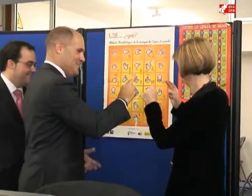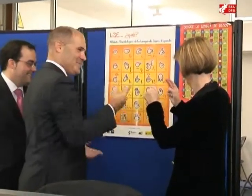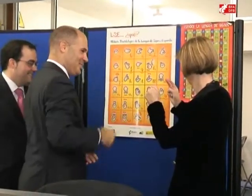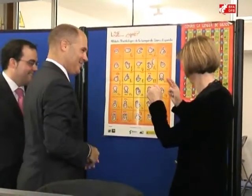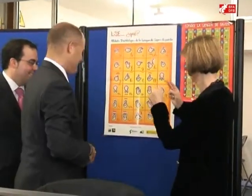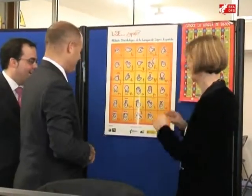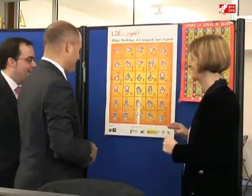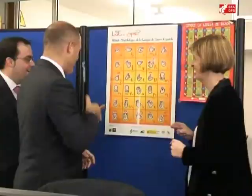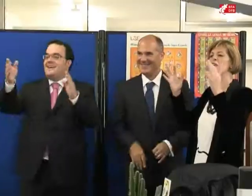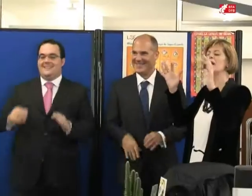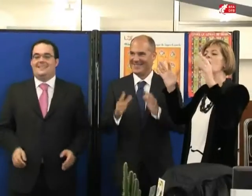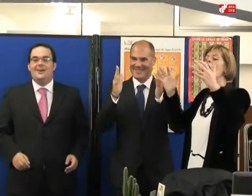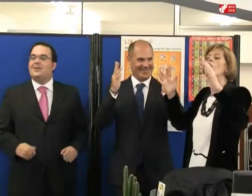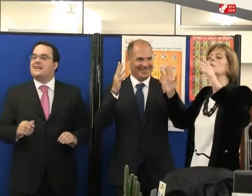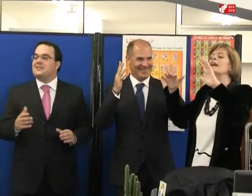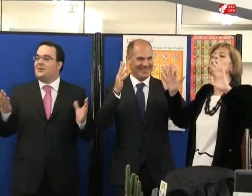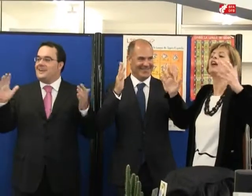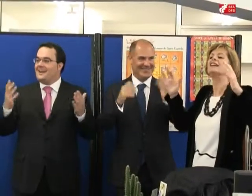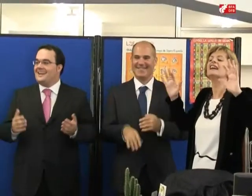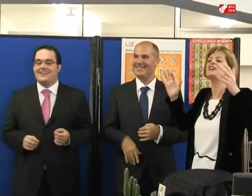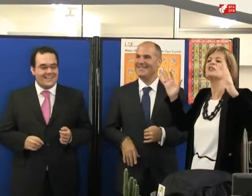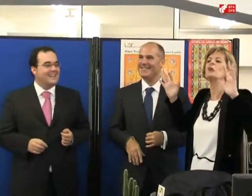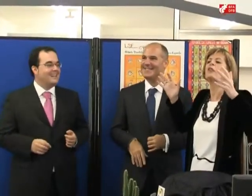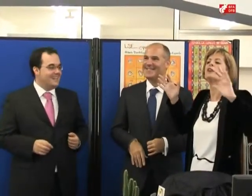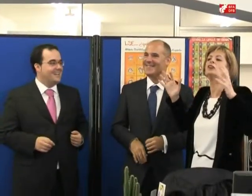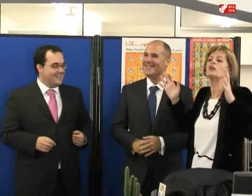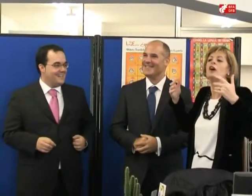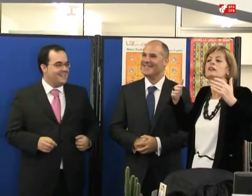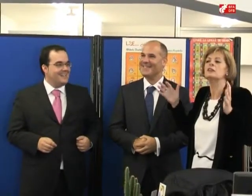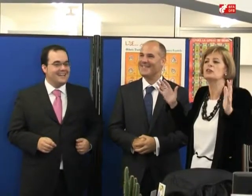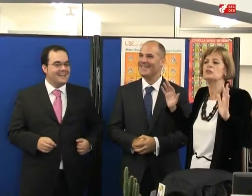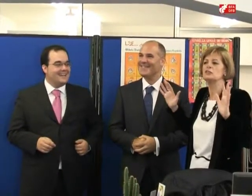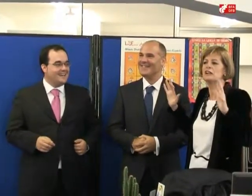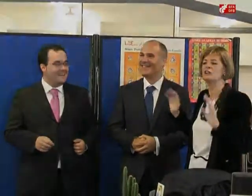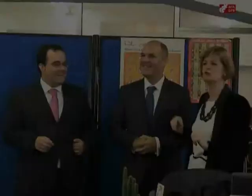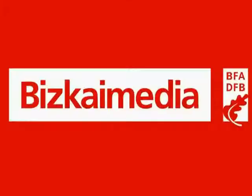Hori ikasi dugu, ja. Estuvo dando la hori toki askotan eten Josué.